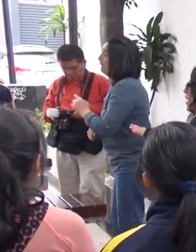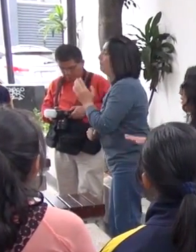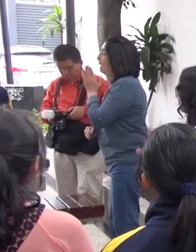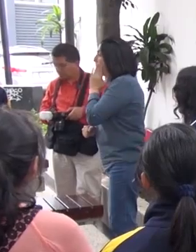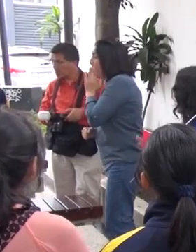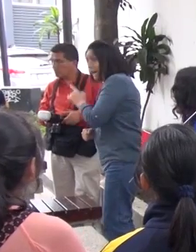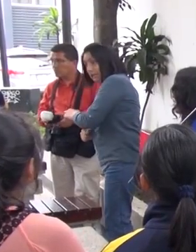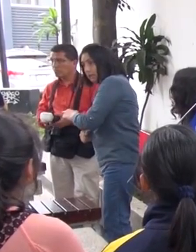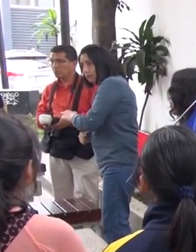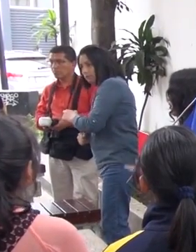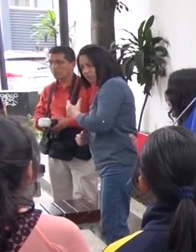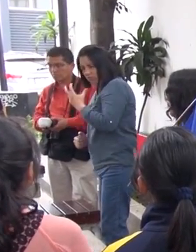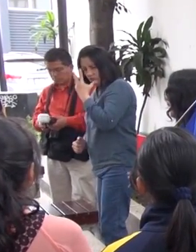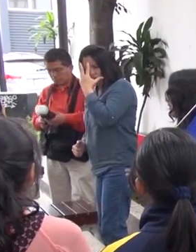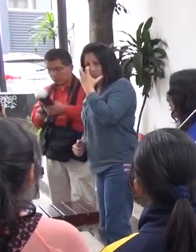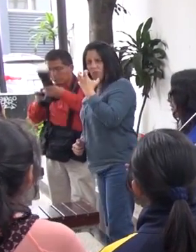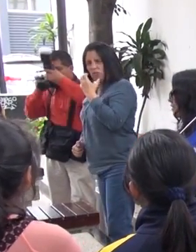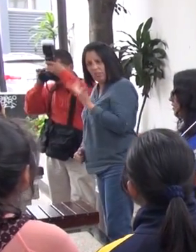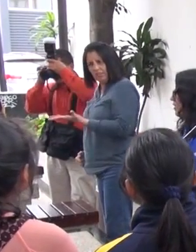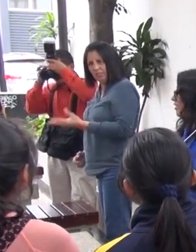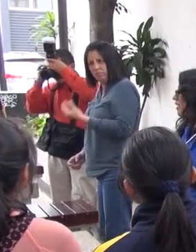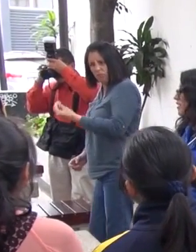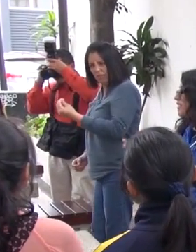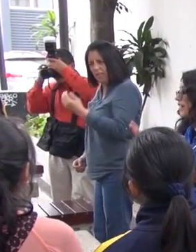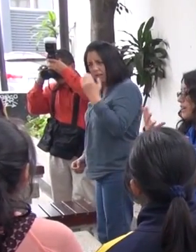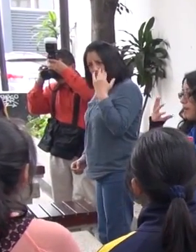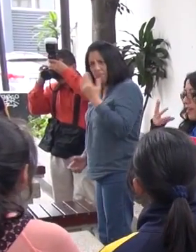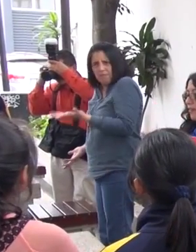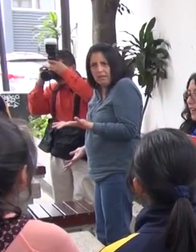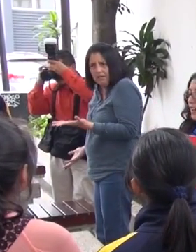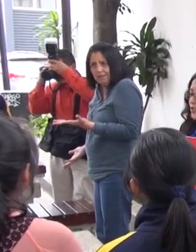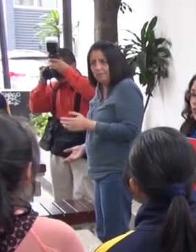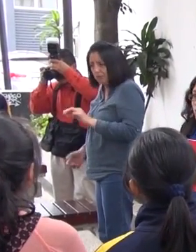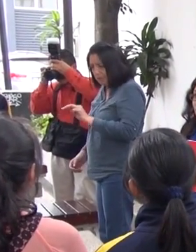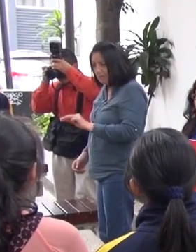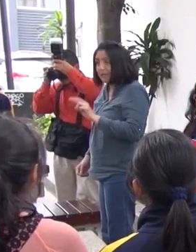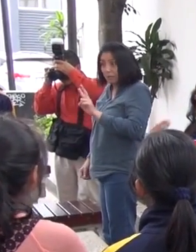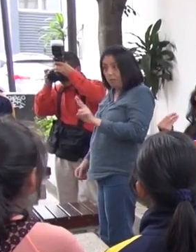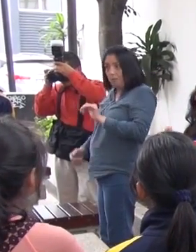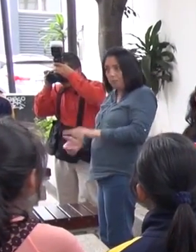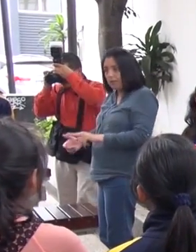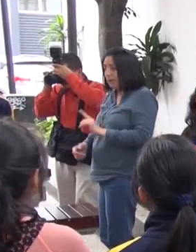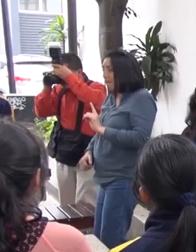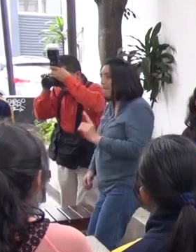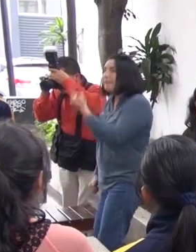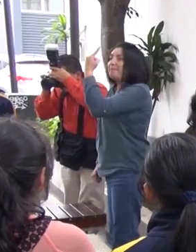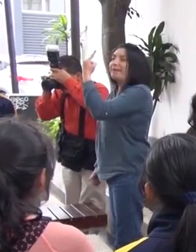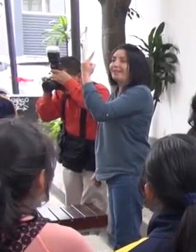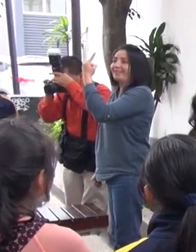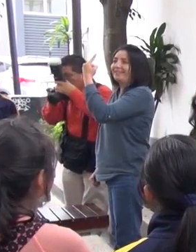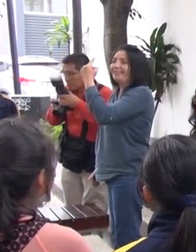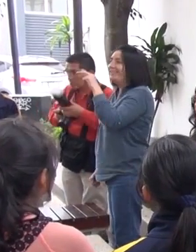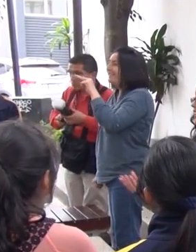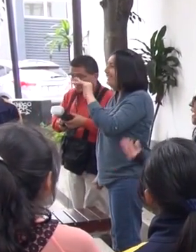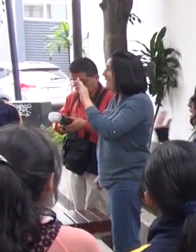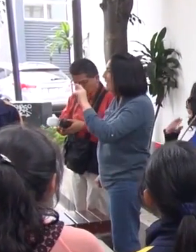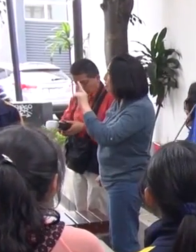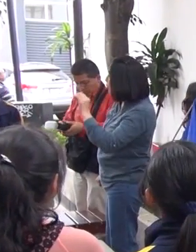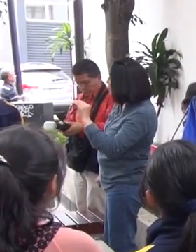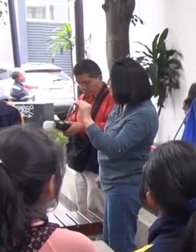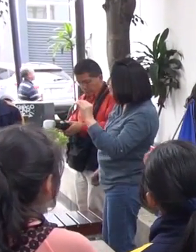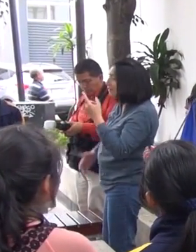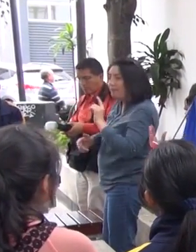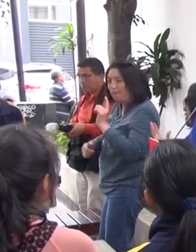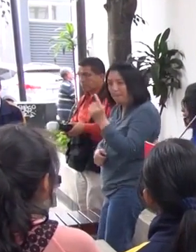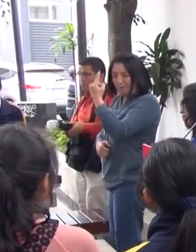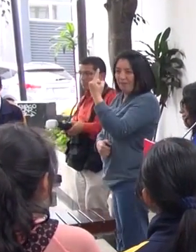poco cada vez siendo más inclusivos y accesibles para toda la población es así que en literatura que es un espacio a